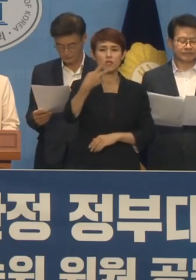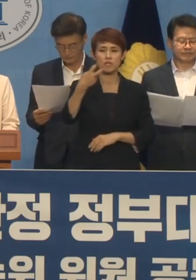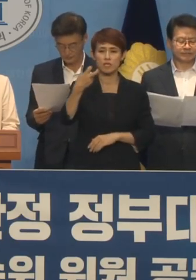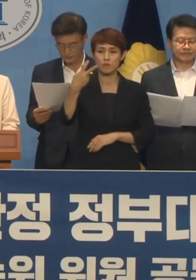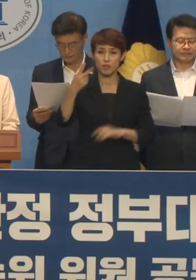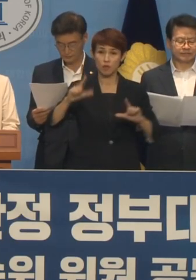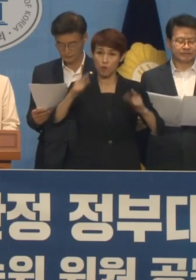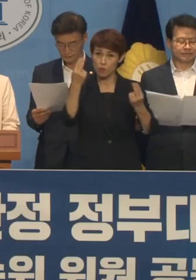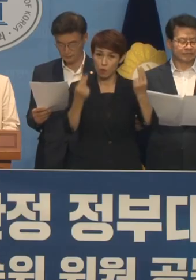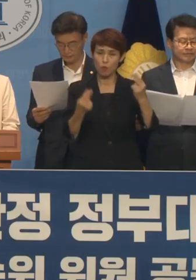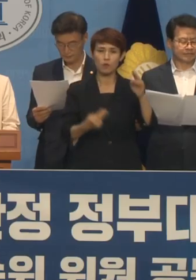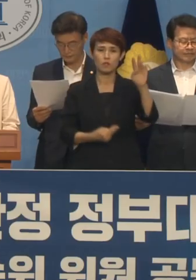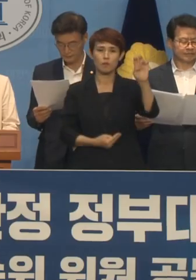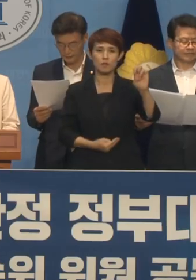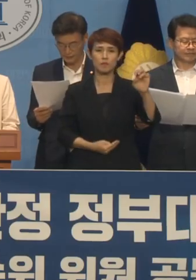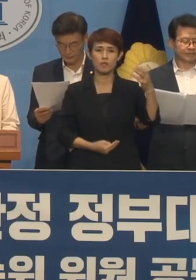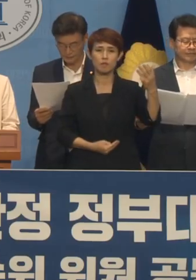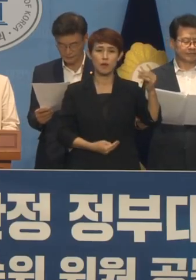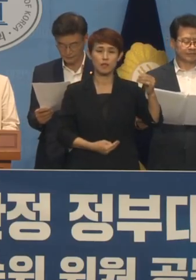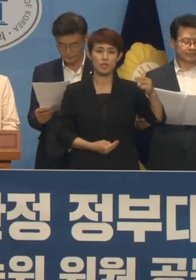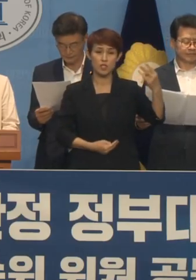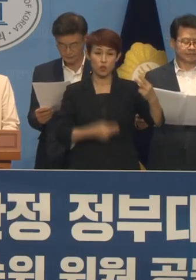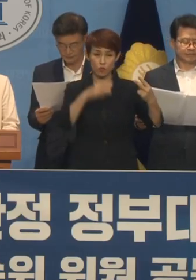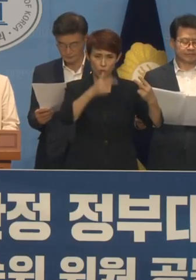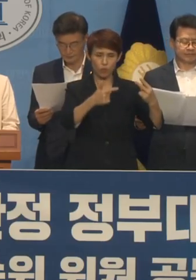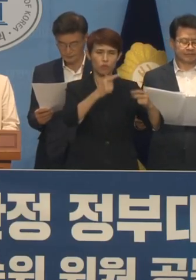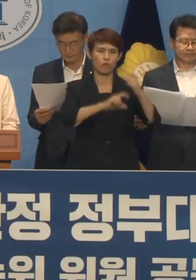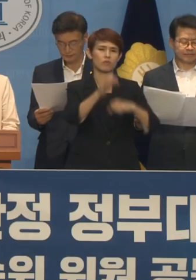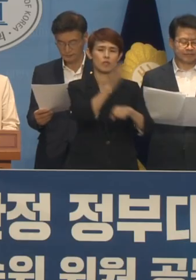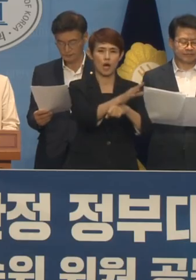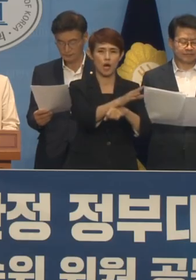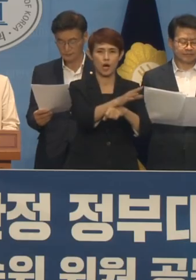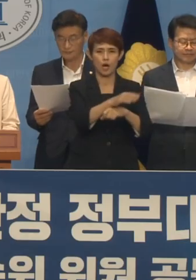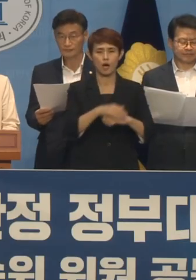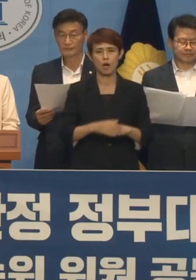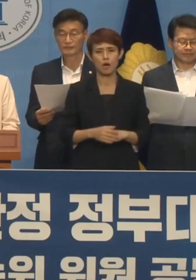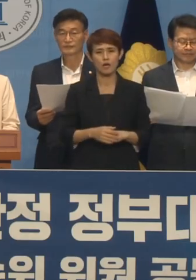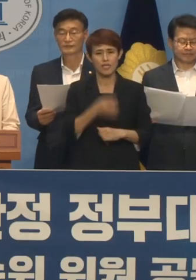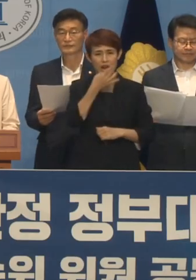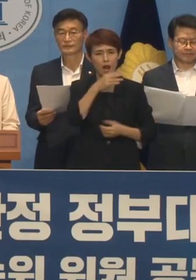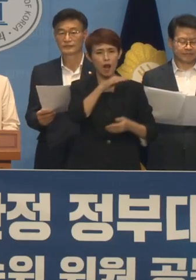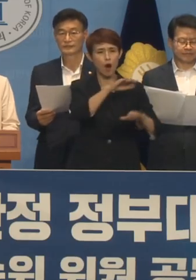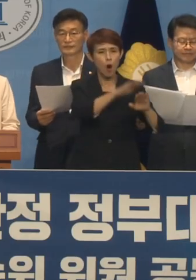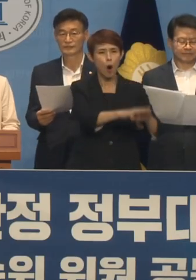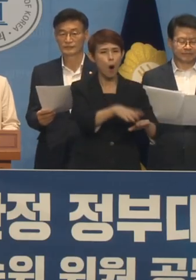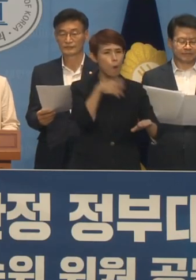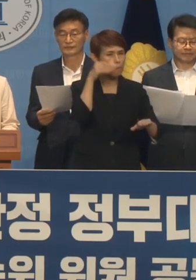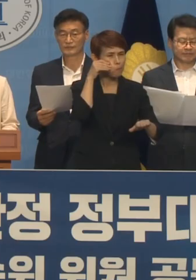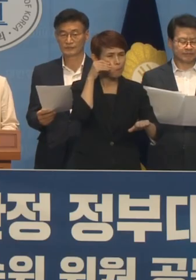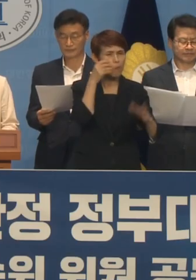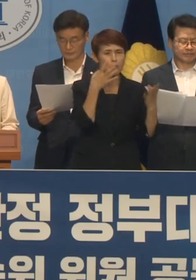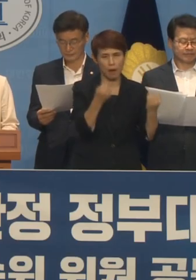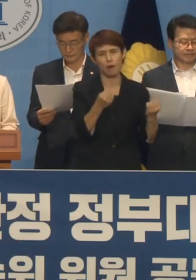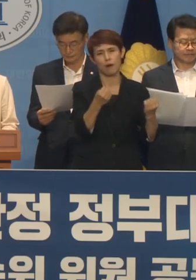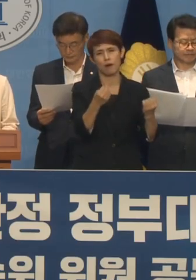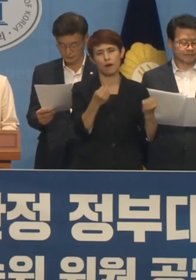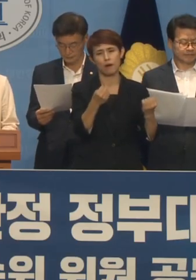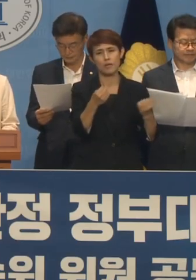2022년보다 37만 2천 톤을 더 매입해 잉여쌀이 상당할 것을 우려하며 시장 격리를